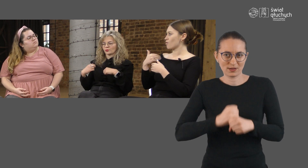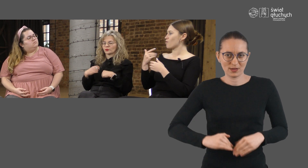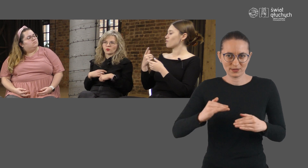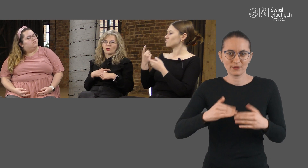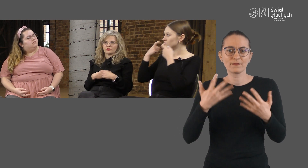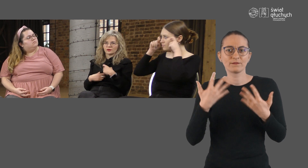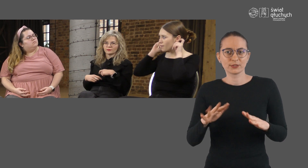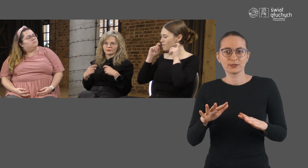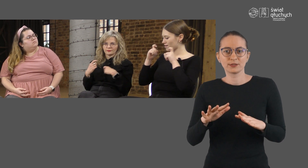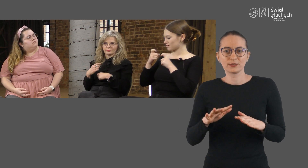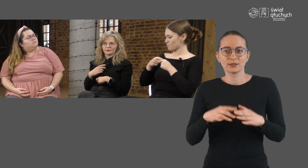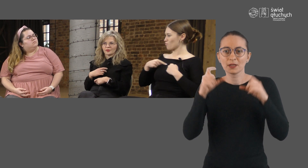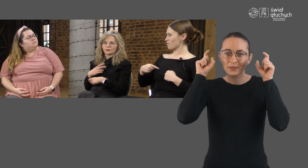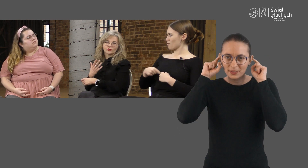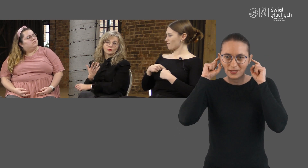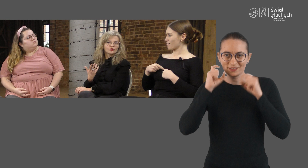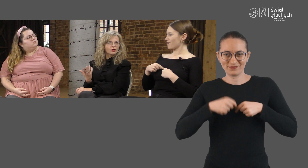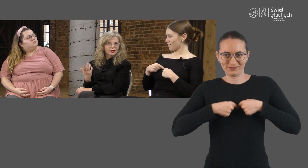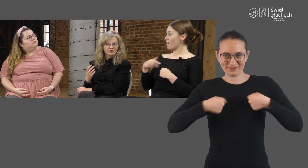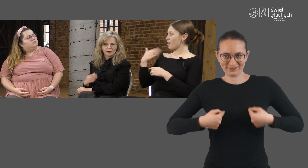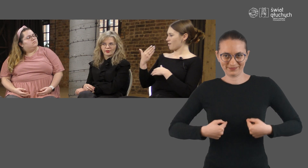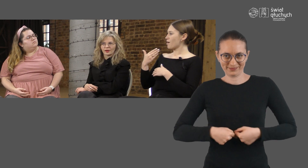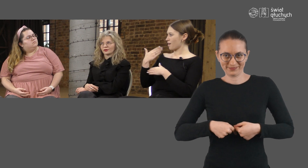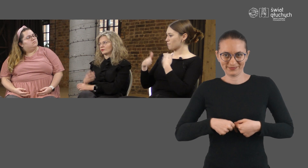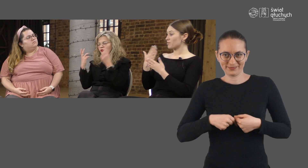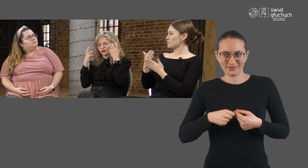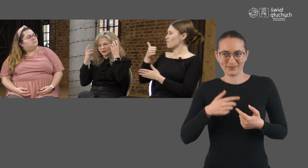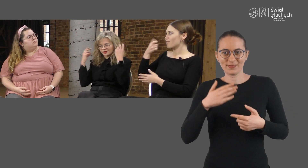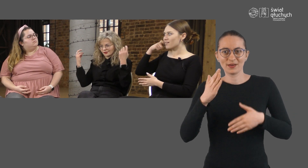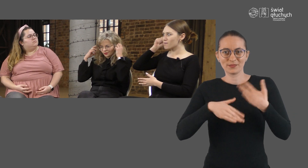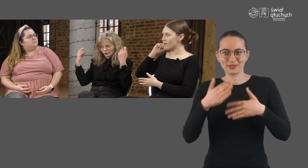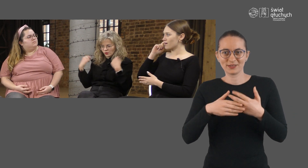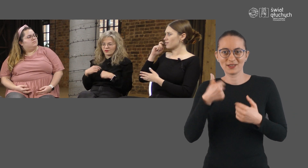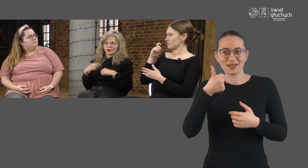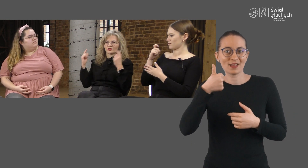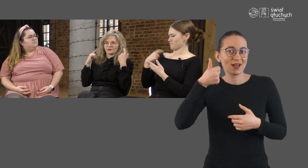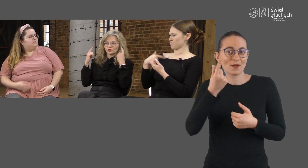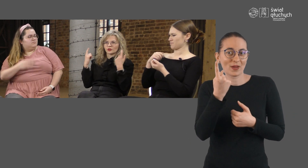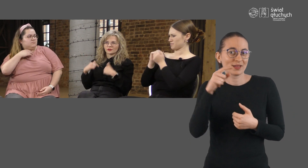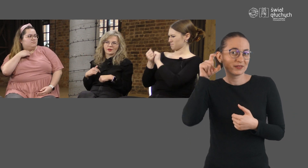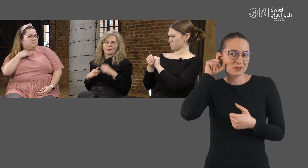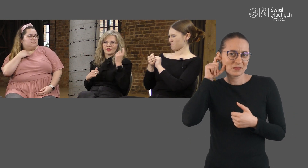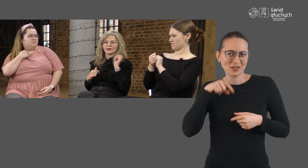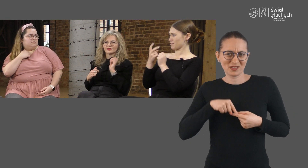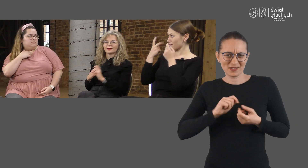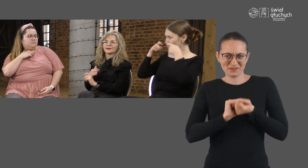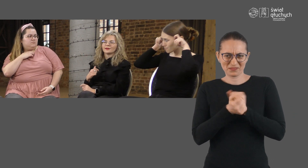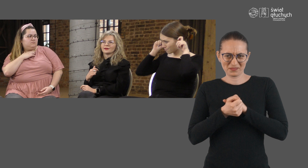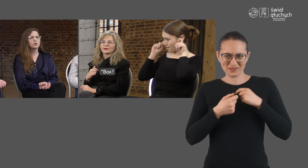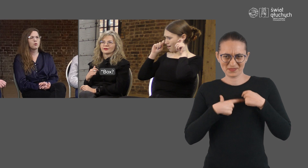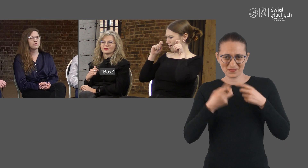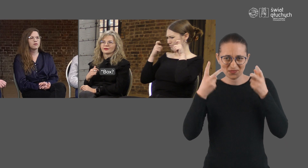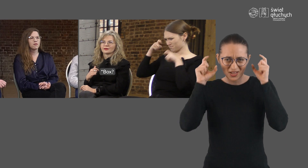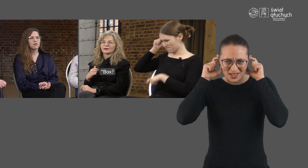najpierw aparat pudełkowy, a później już tylko jeden aparat. Nie wiem dlaczego z pudełkowego na 2 uszy dostałam 1.